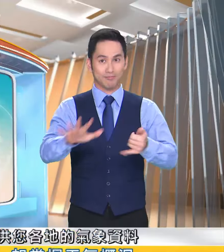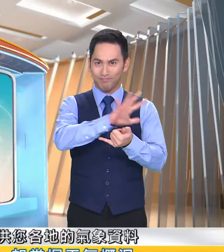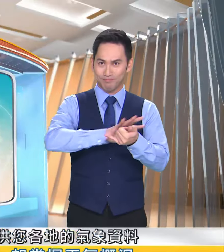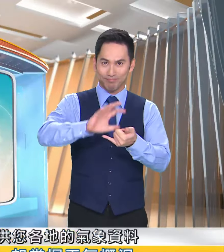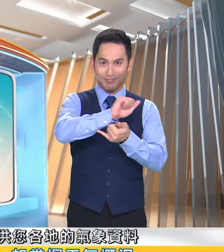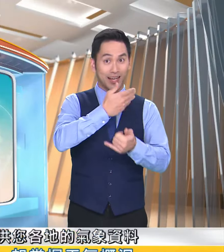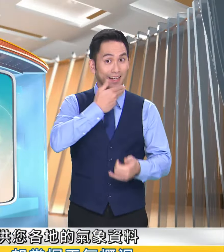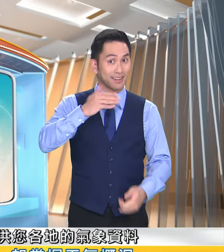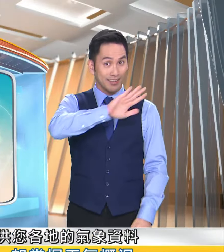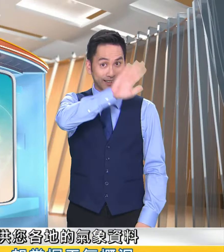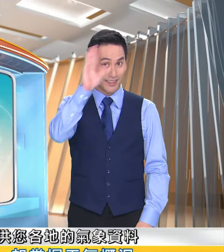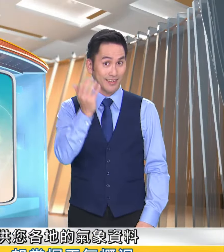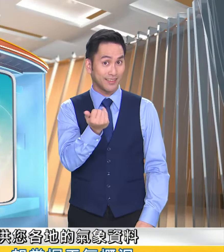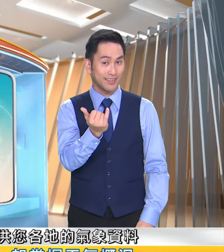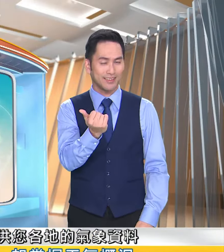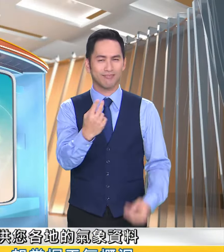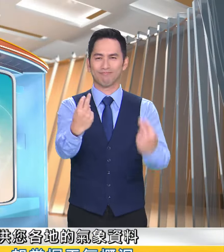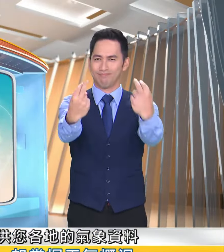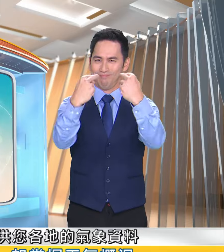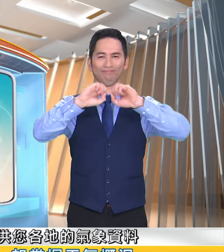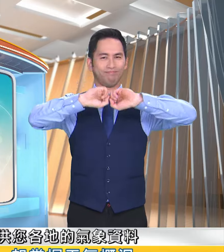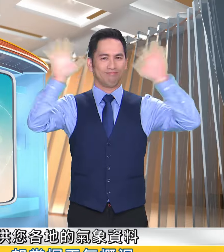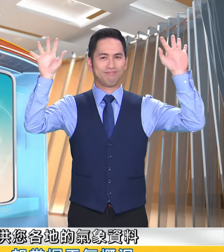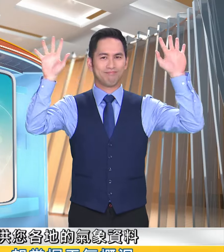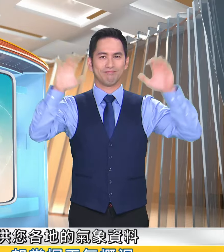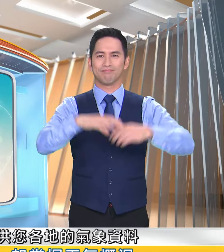关心天气，接着提供您各地的气象资料。